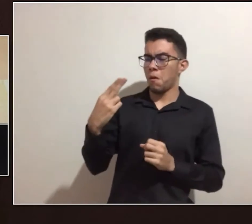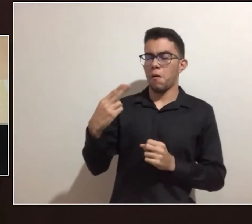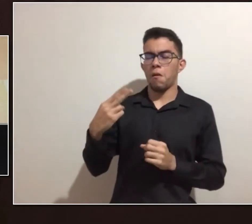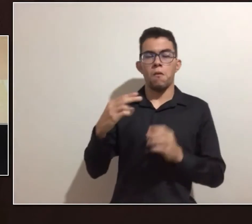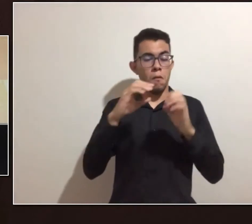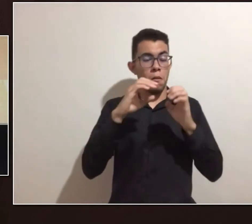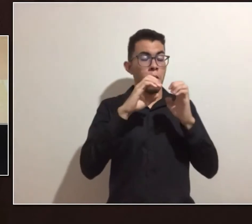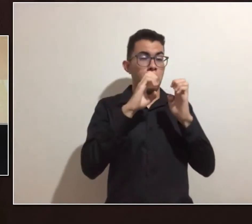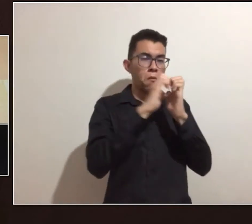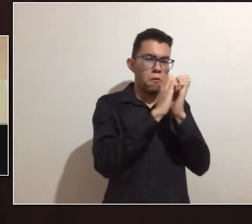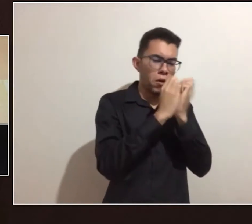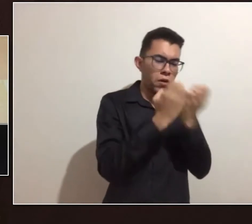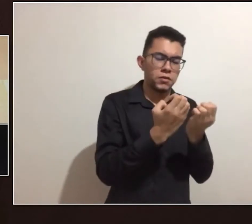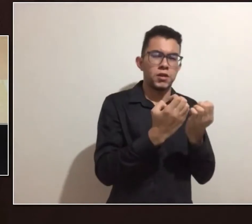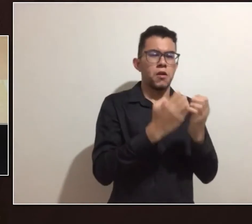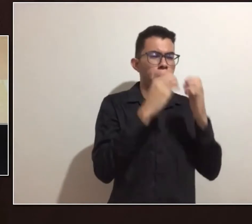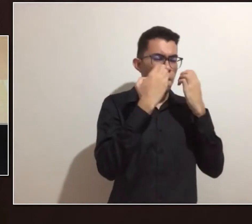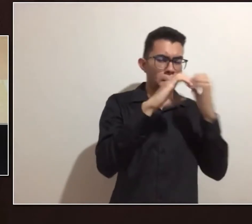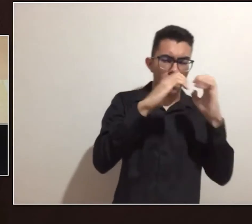você.